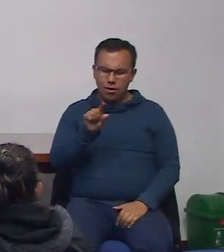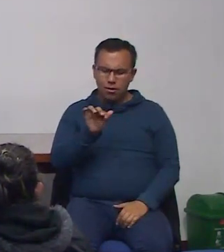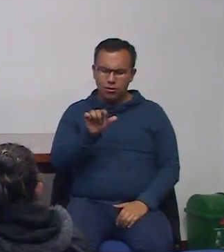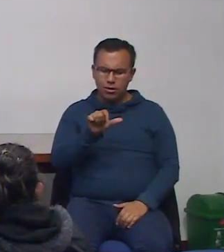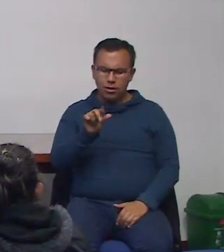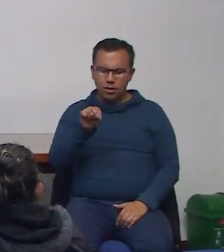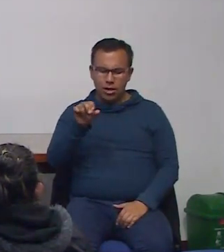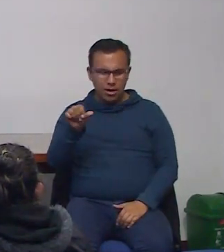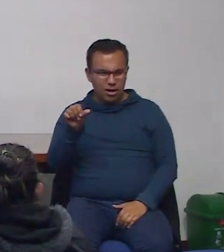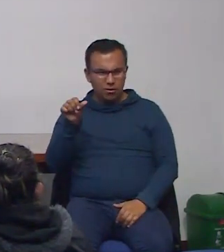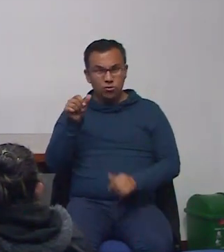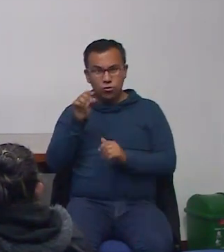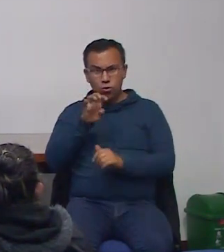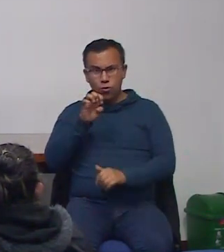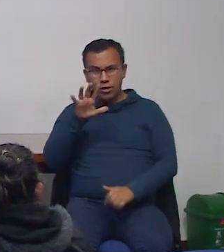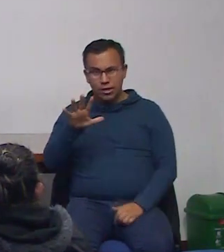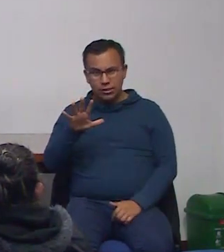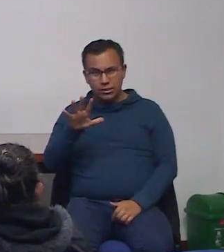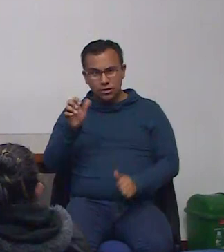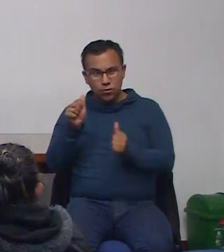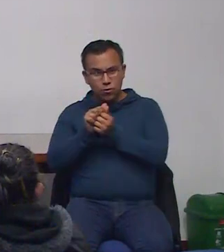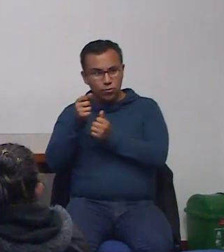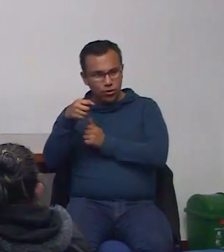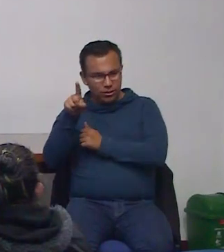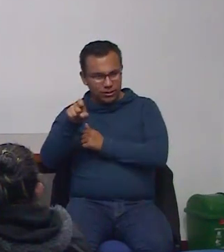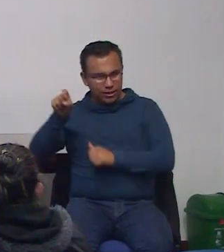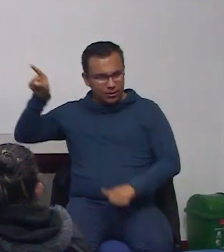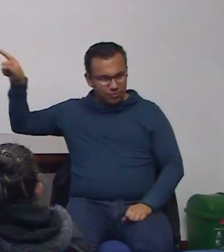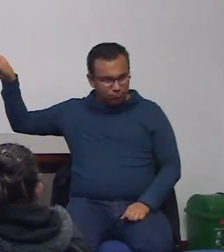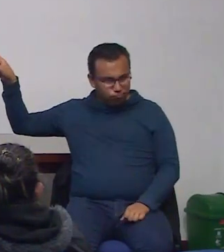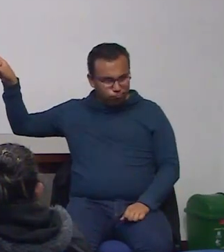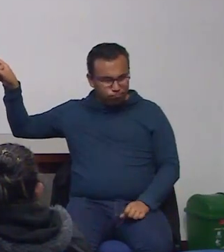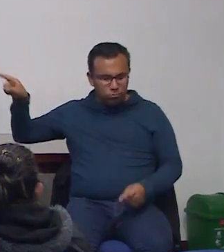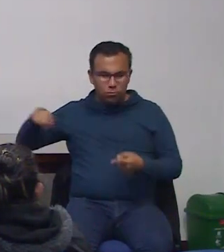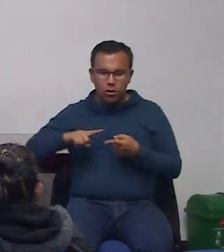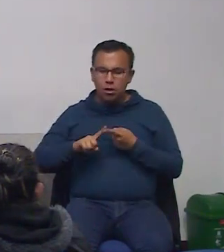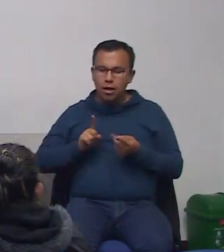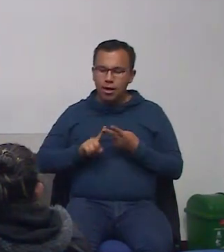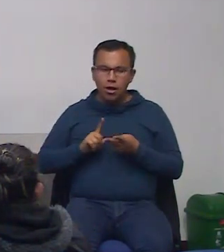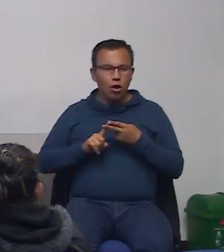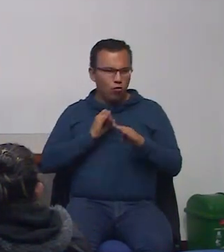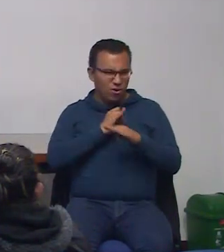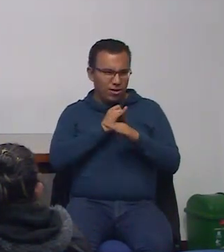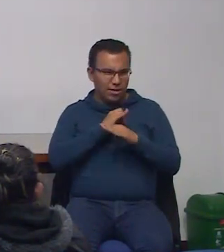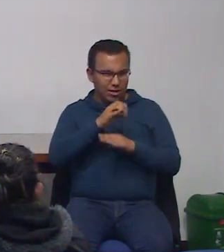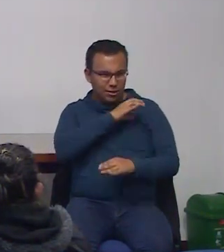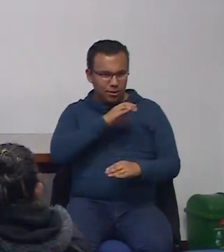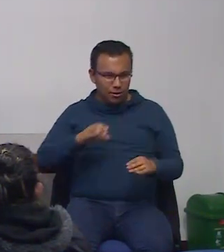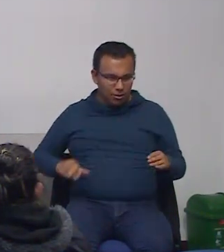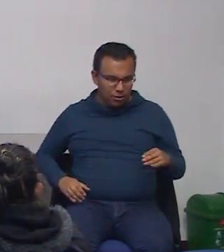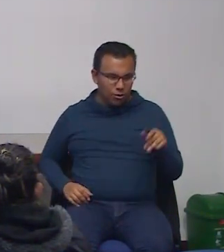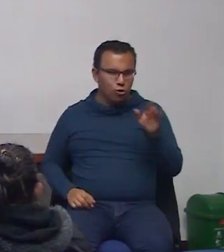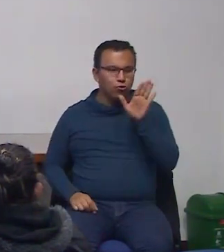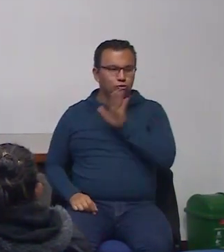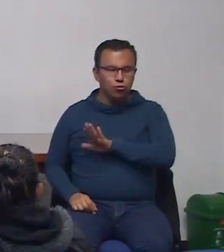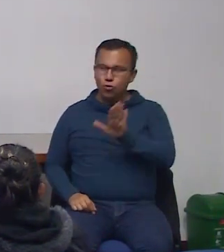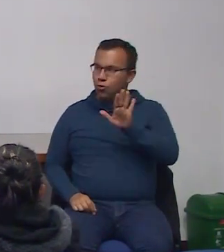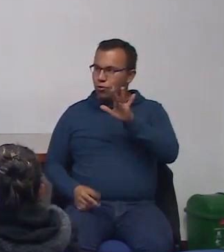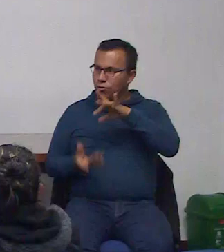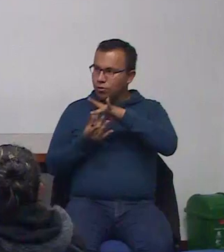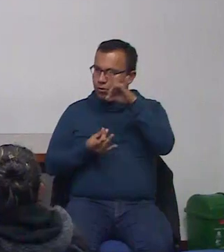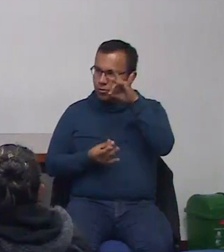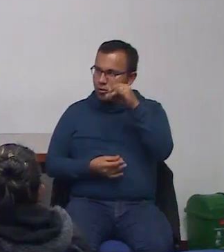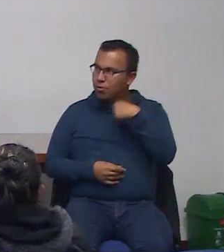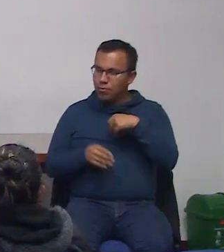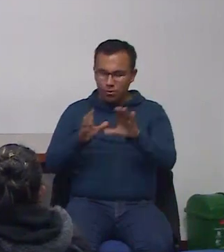95 con1 cerca y cierra 100 eh hay una iglesia cristiana que se llama su presencia Ahí estamos